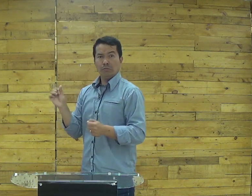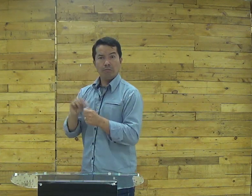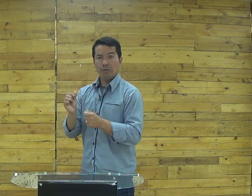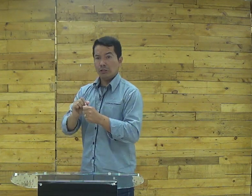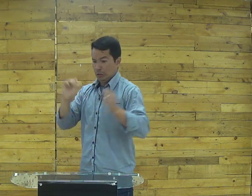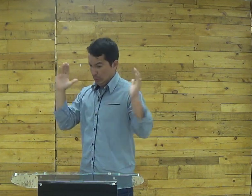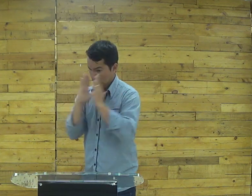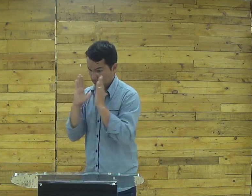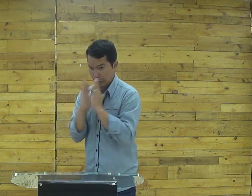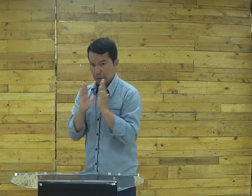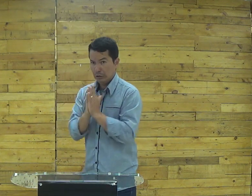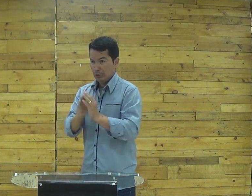que aconteceu?